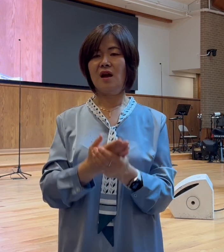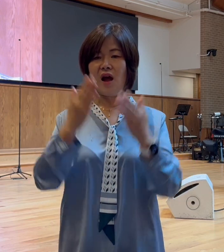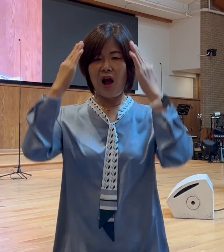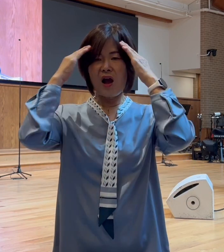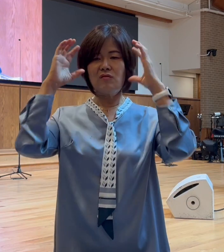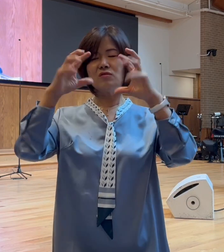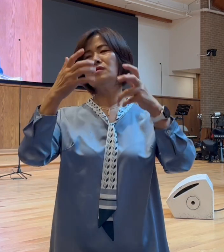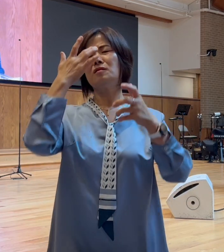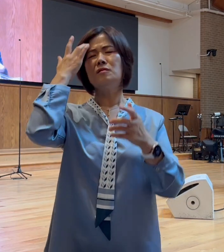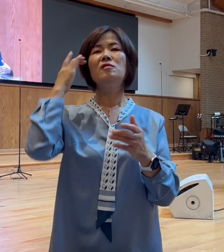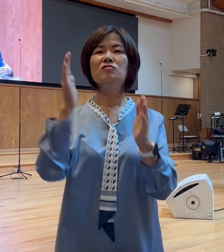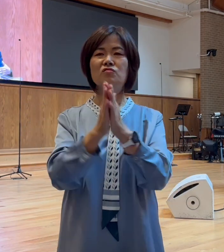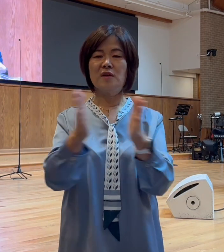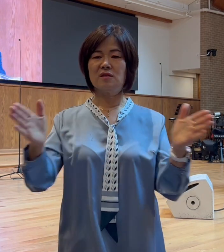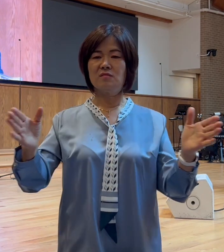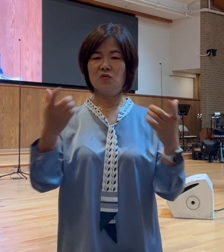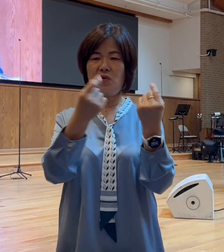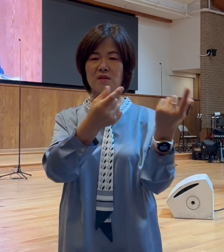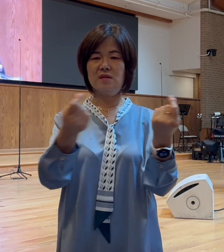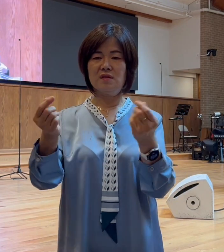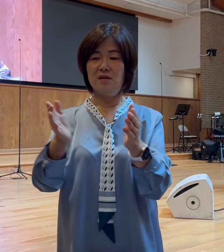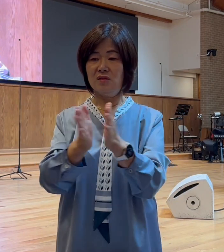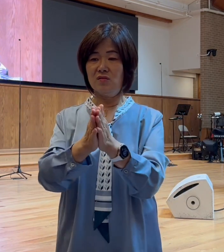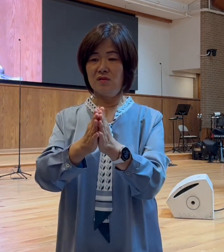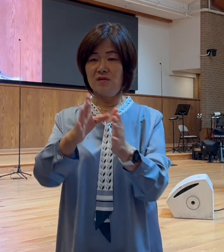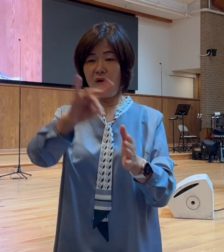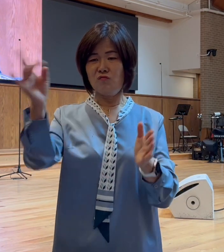한국에서는 출발점을 똑같이 해서 이렇게